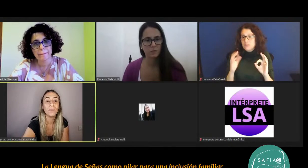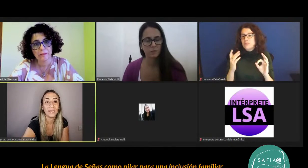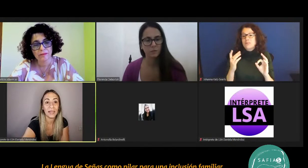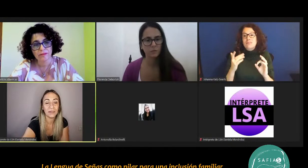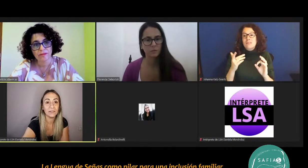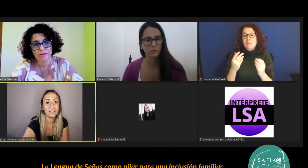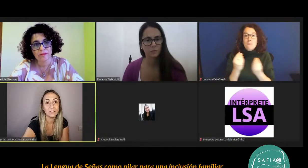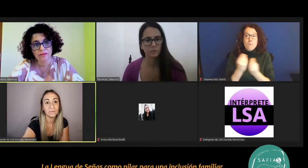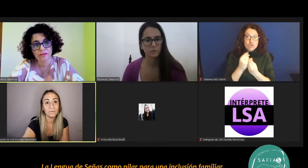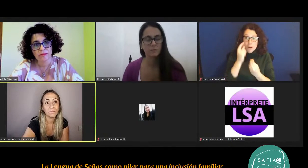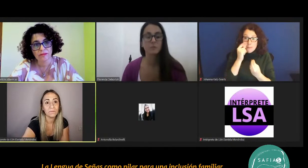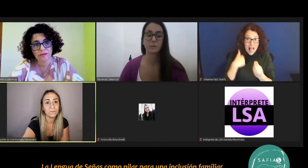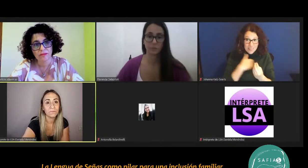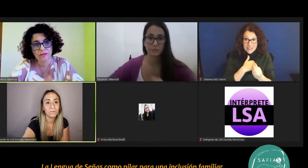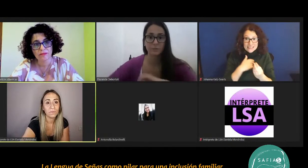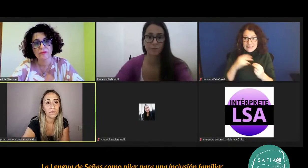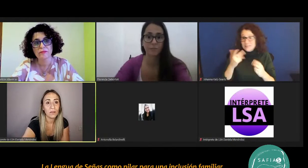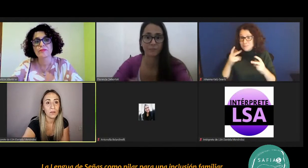lengua completa.